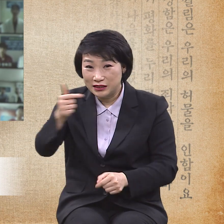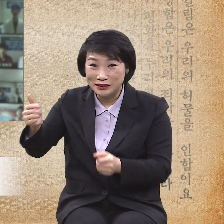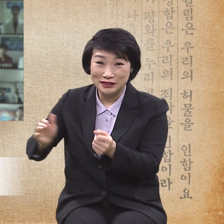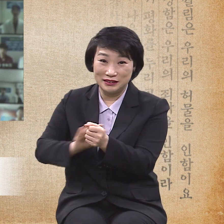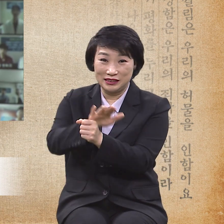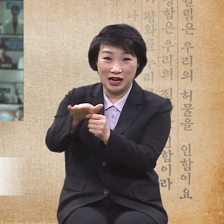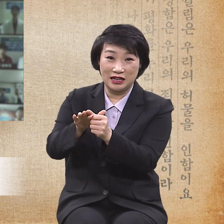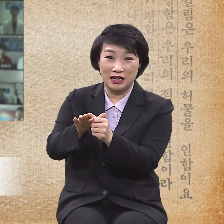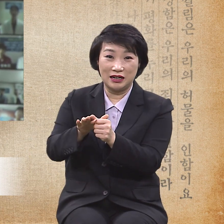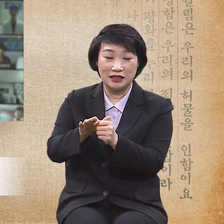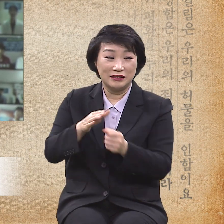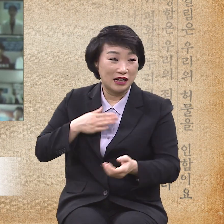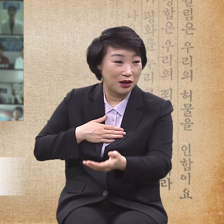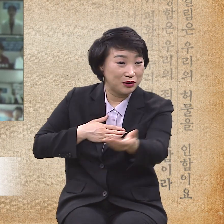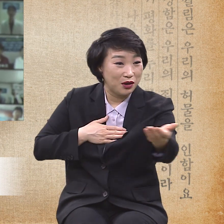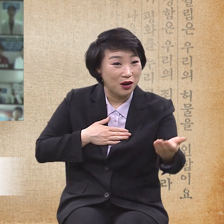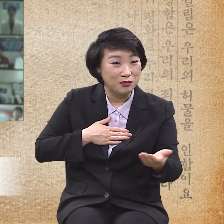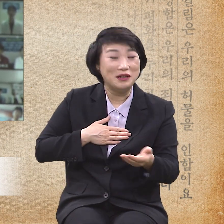엄청난 사랑을